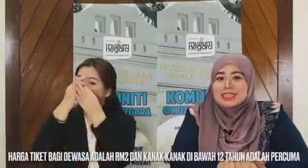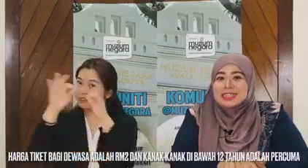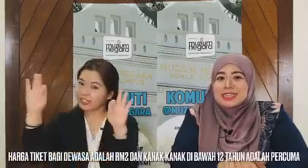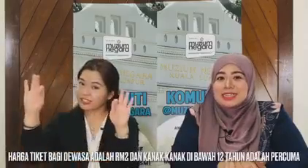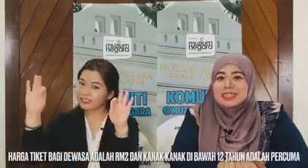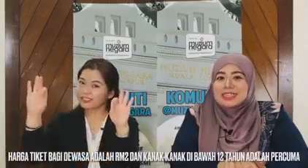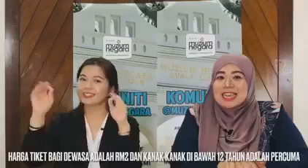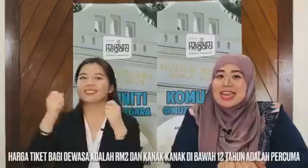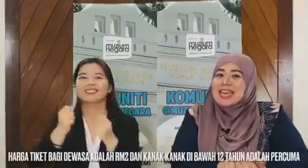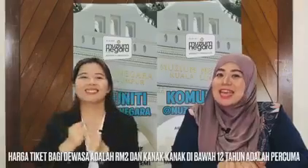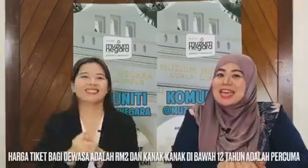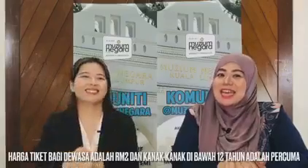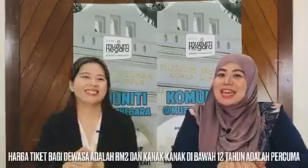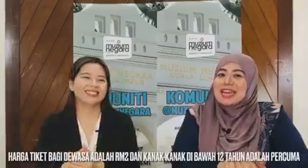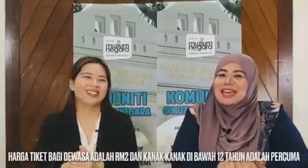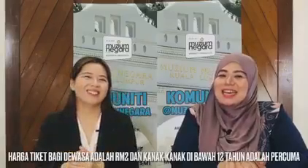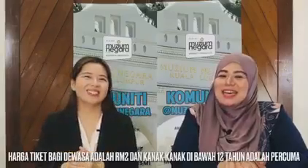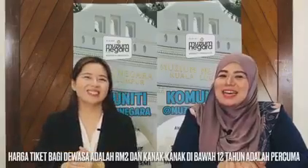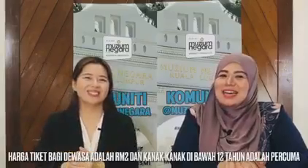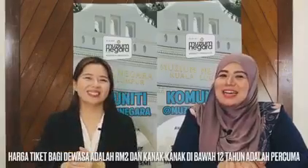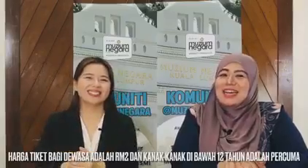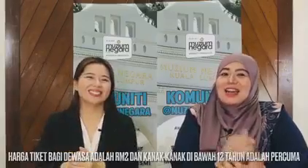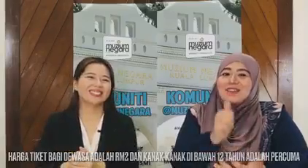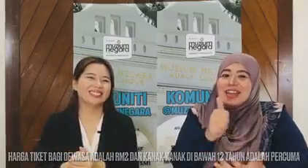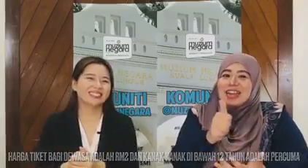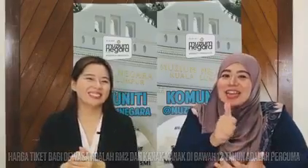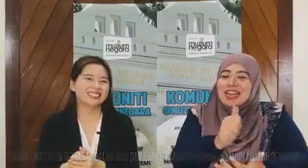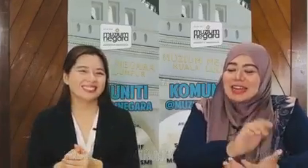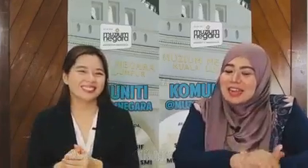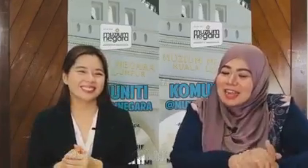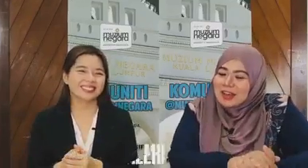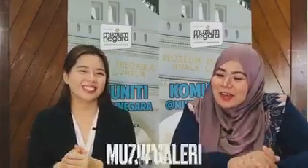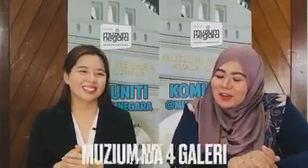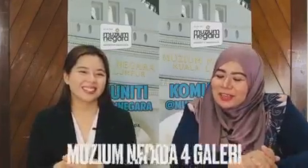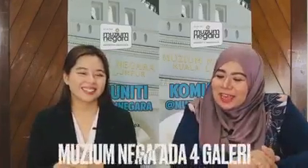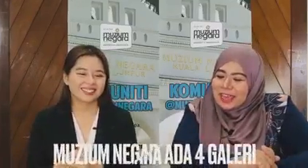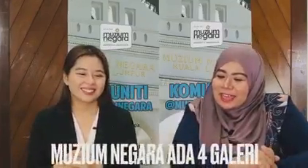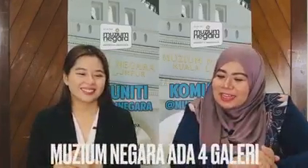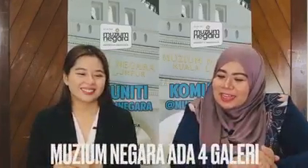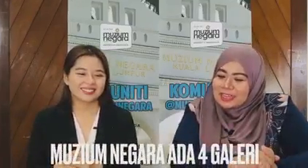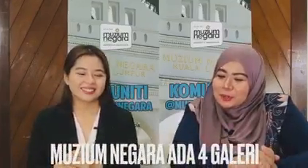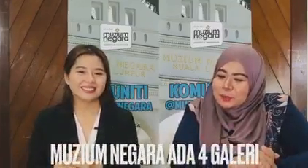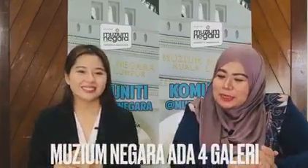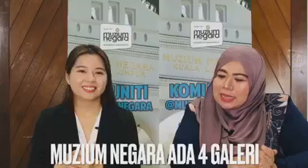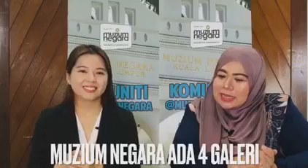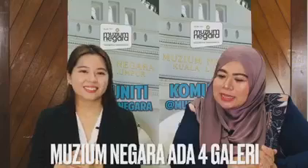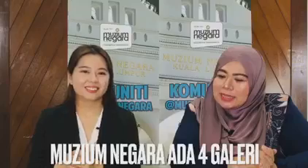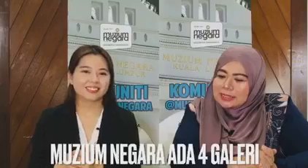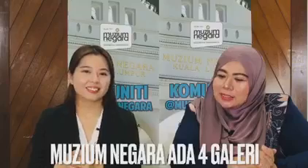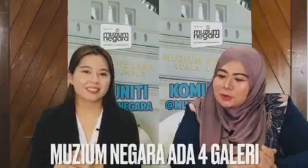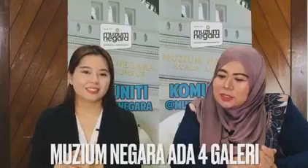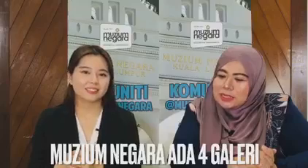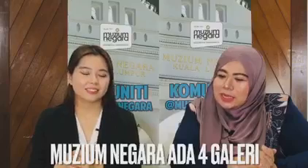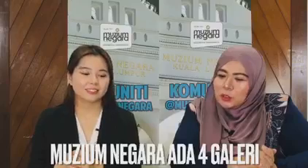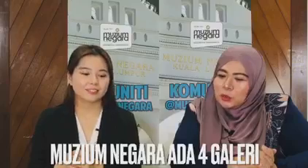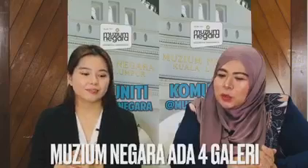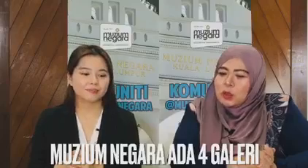free. Ha. Percuma. Menarik kan? Okey, kita akan terus perkataan yang seterusnya iaitu